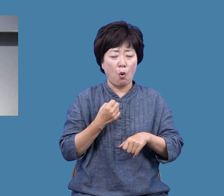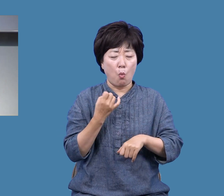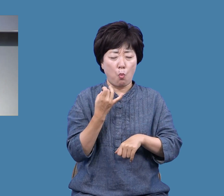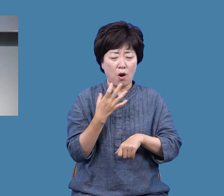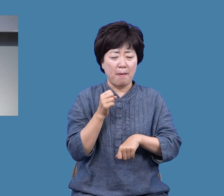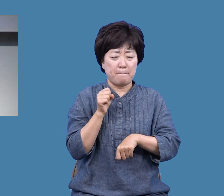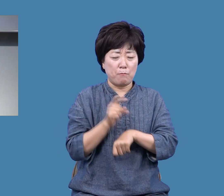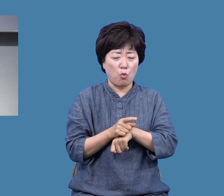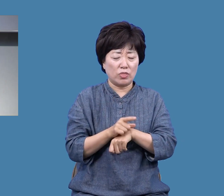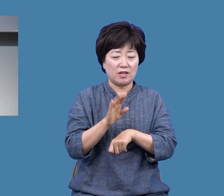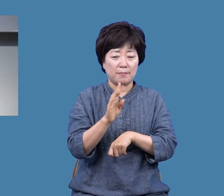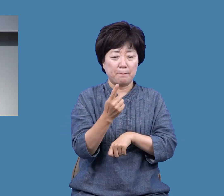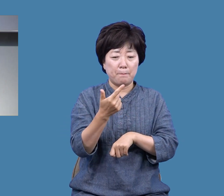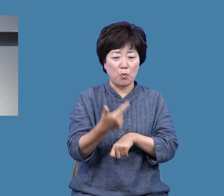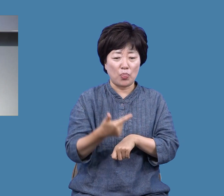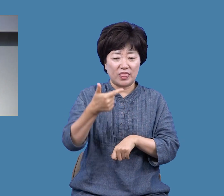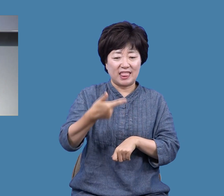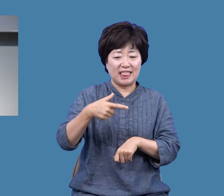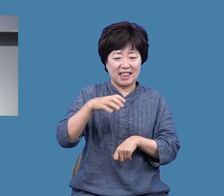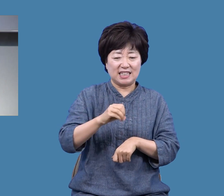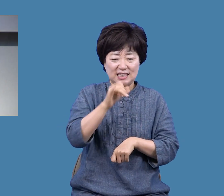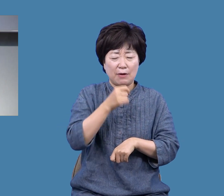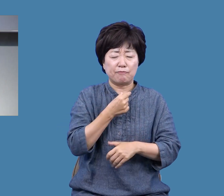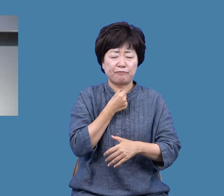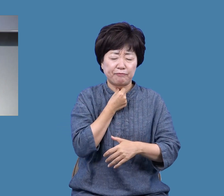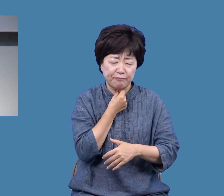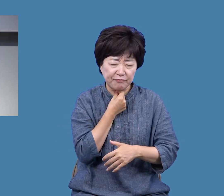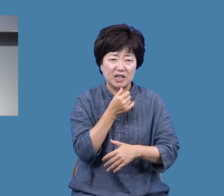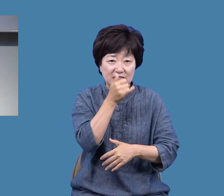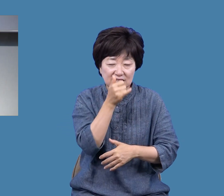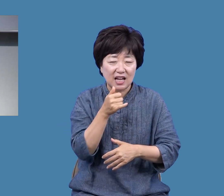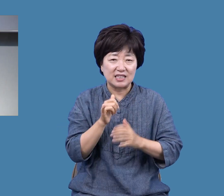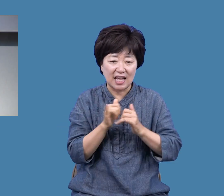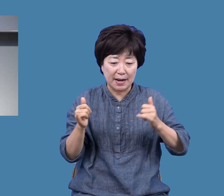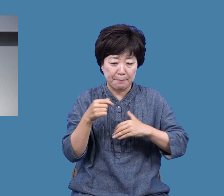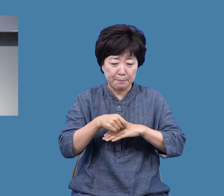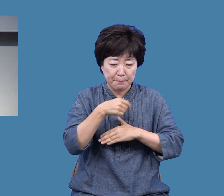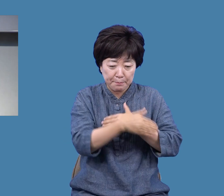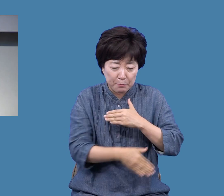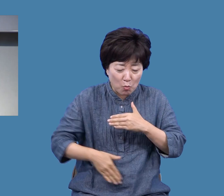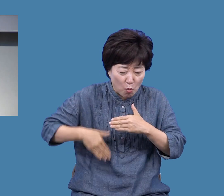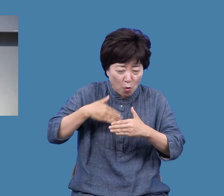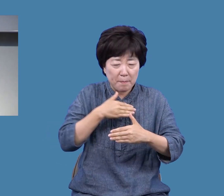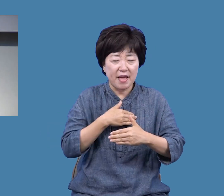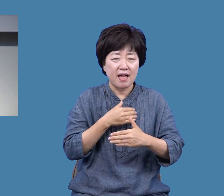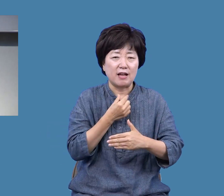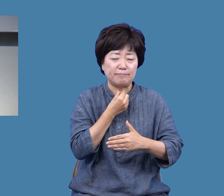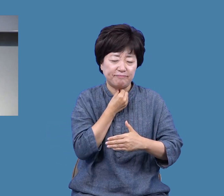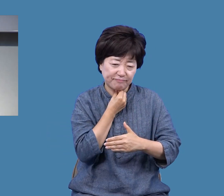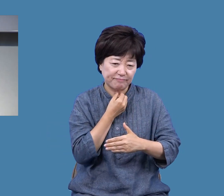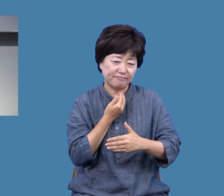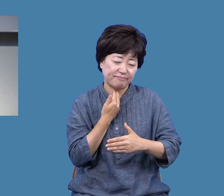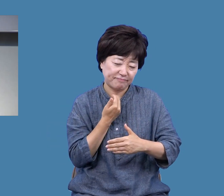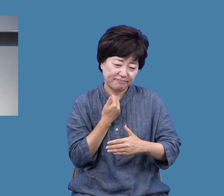이런 뜻이에요. 사람에게는 본능이 있다 하는 것으로 사용되었던 어떤 그런